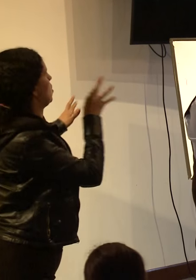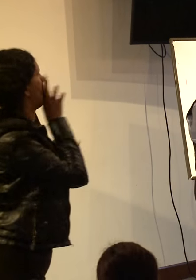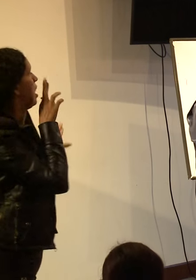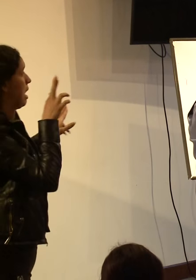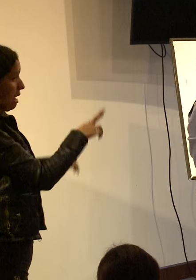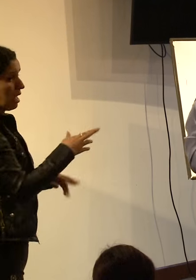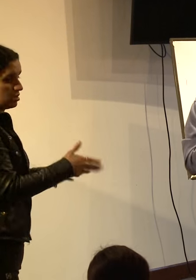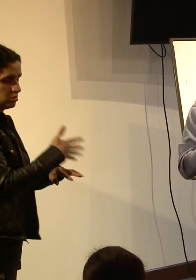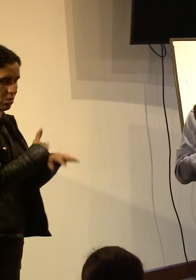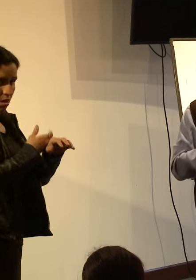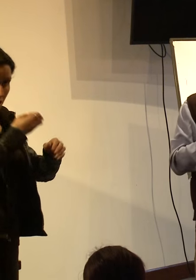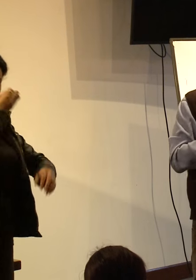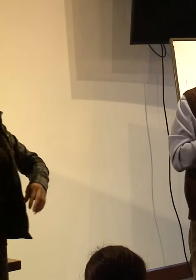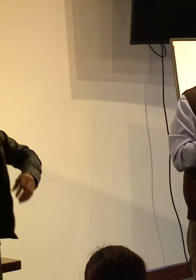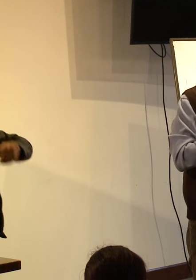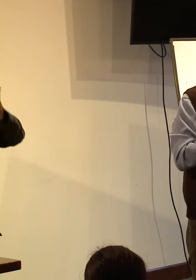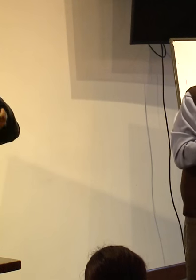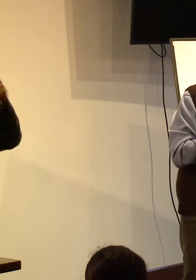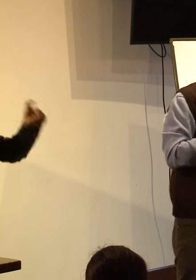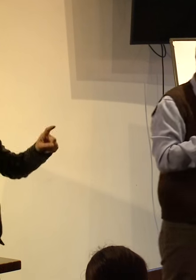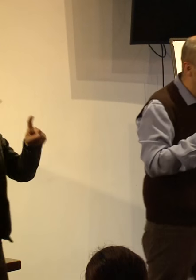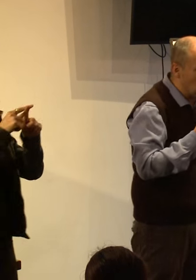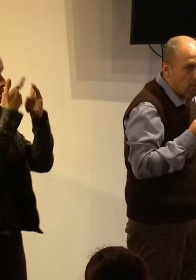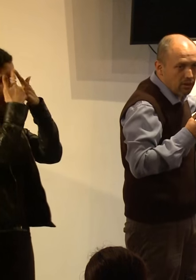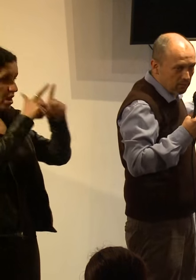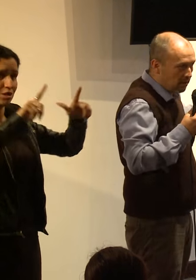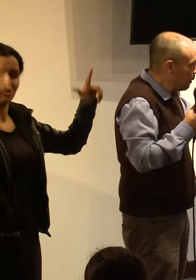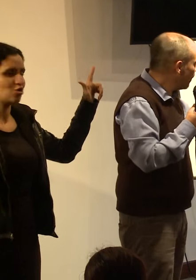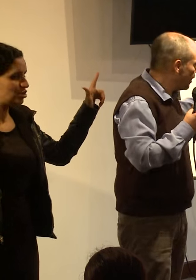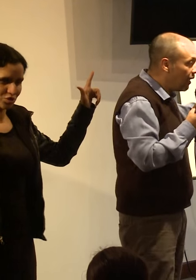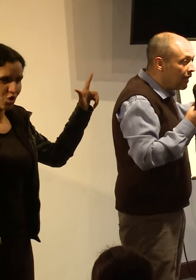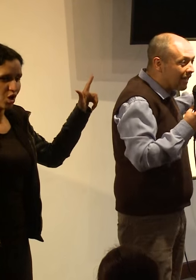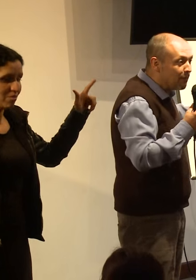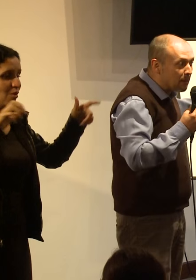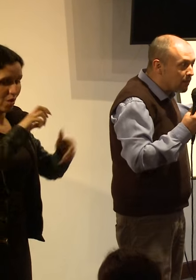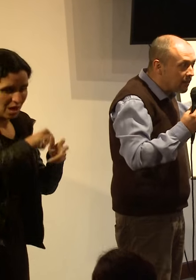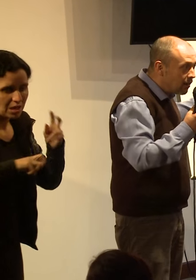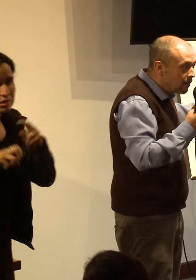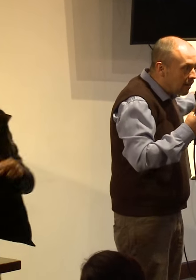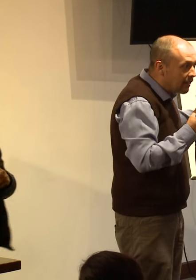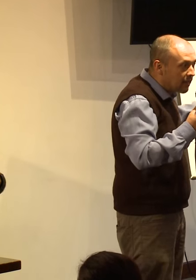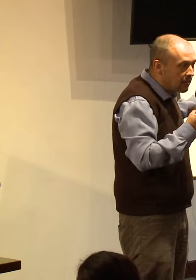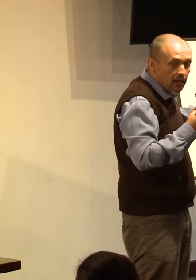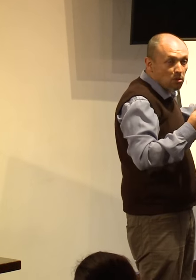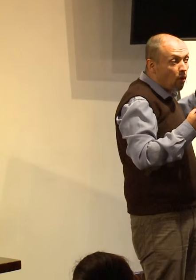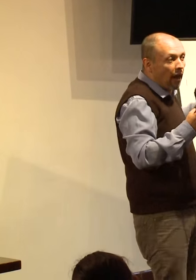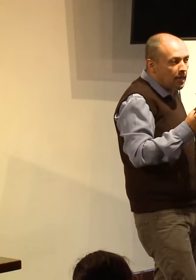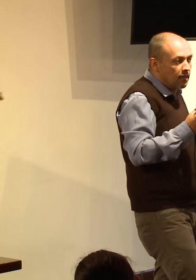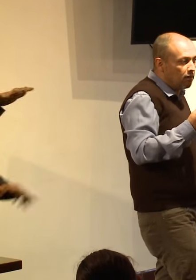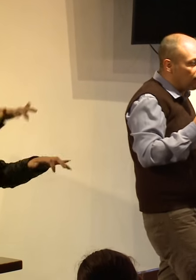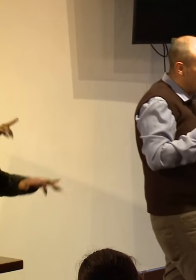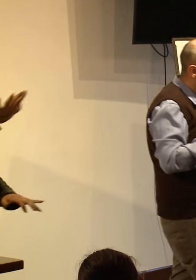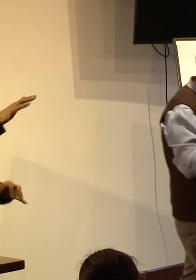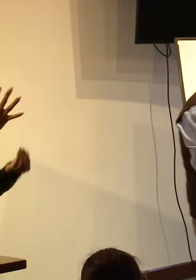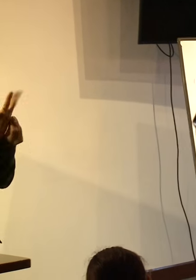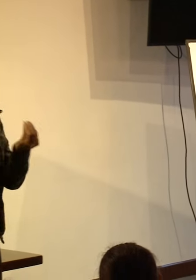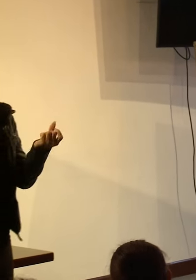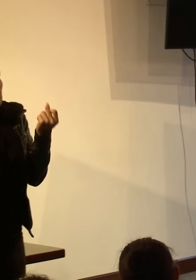ese ejercicio de la creación no solamente lo educa para la emancipación, sino que lo pone en un nivel de empatía que le permite entender esto a ese